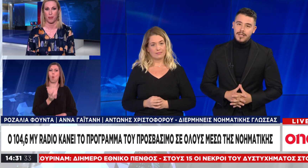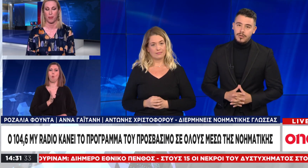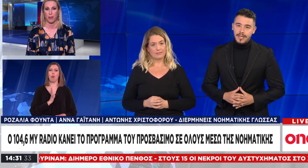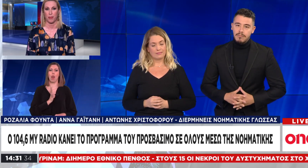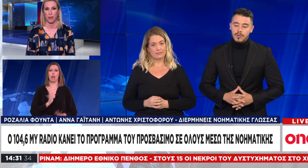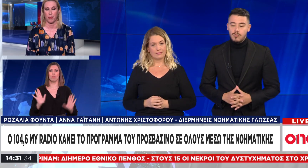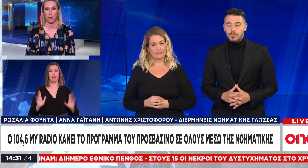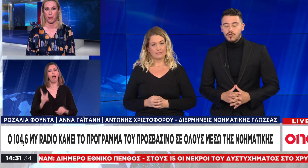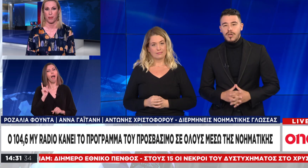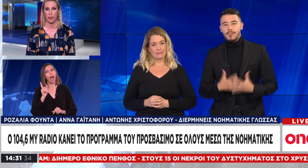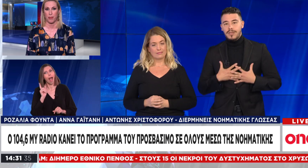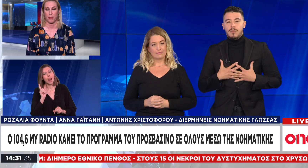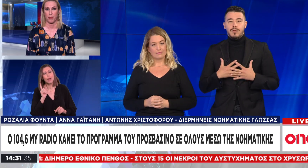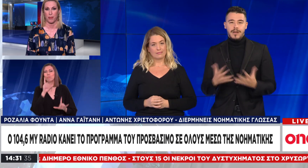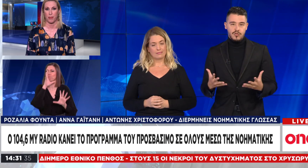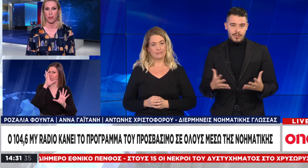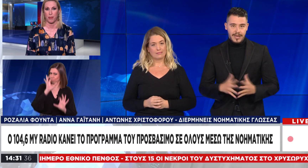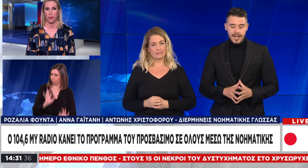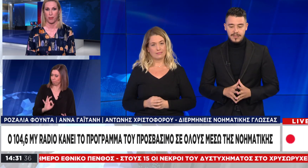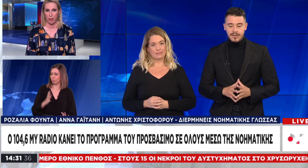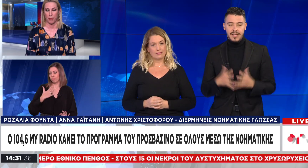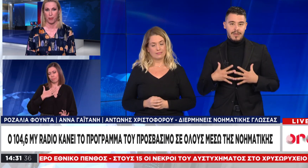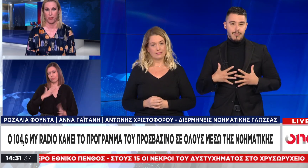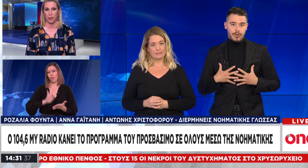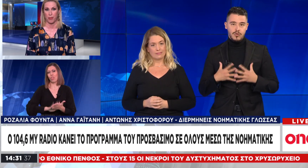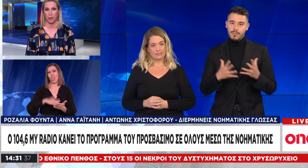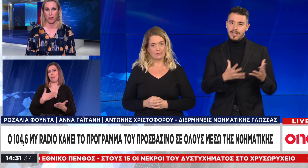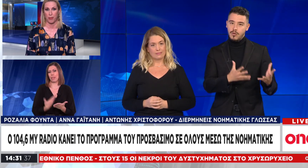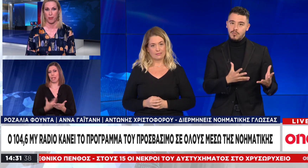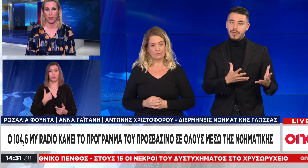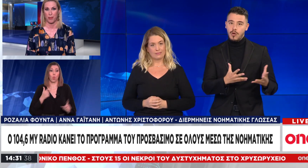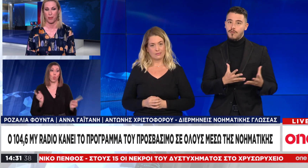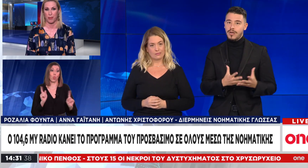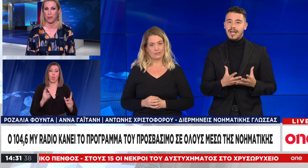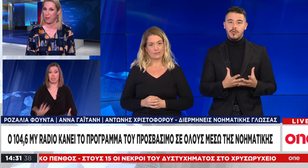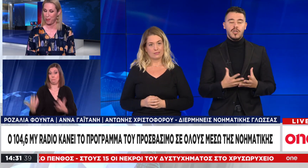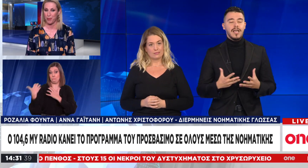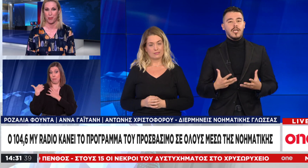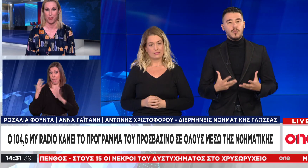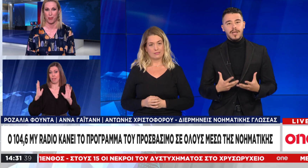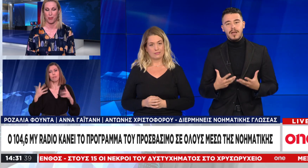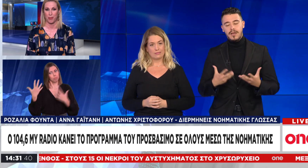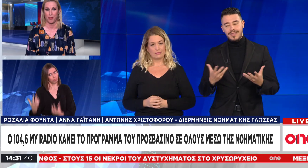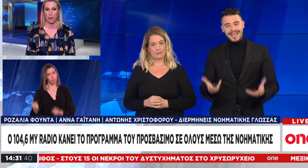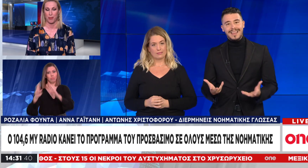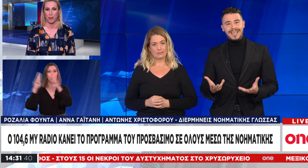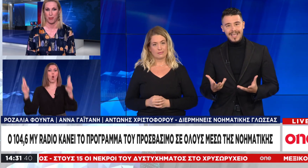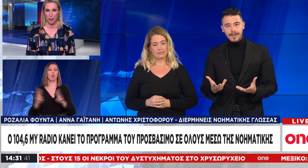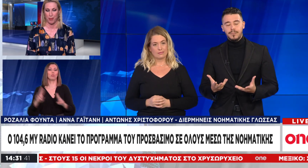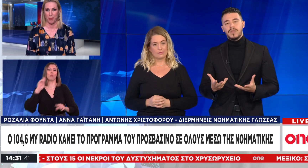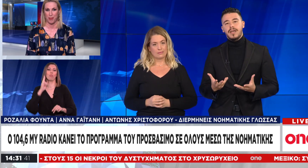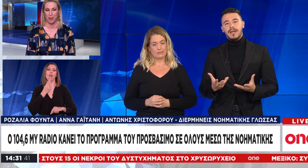αλήθεια είναι ότι νομίζω πως από τη δική μου πλευρά ως διερμηνέας δεν είμαι αρμόδιος υπάρχει και η ομοσπονδία κωφών ελλάδος η οποία